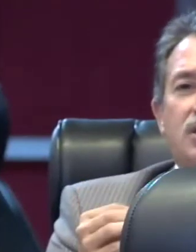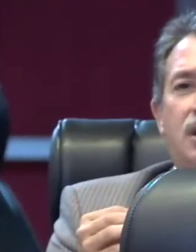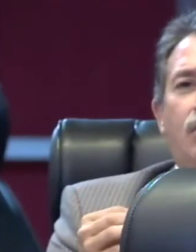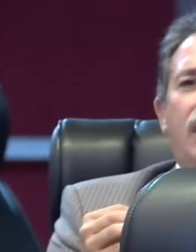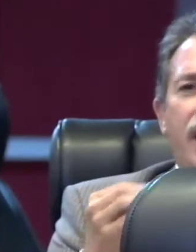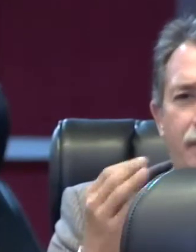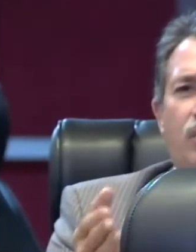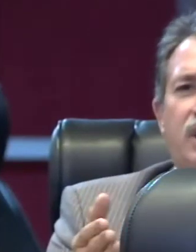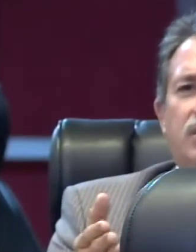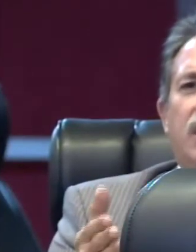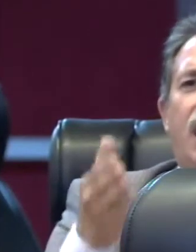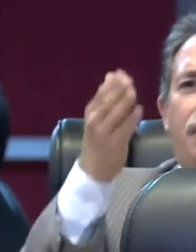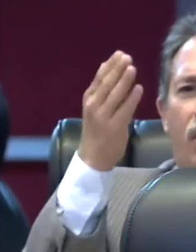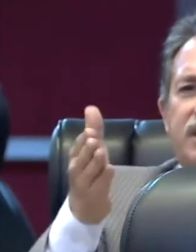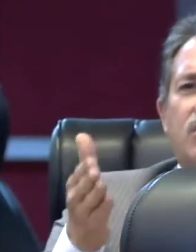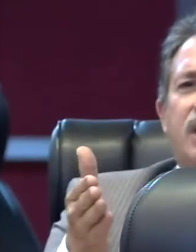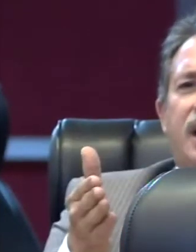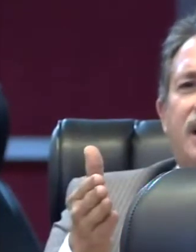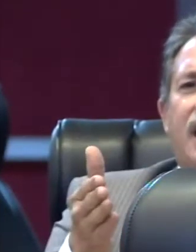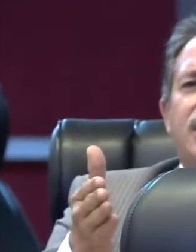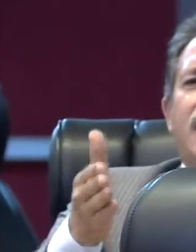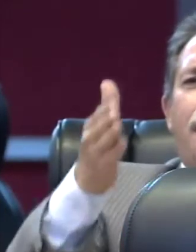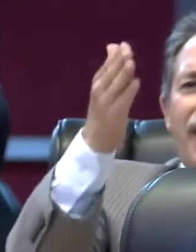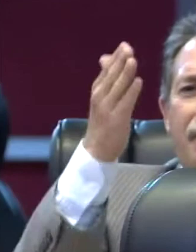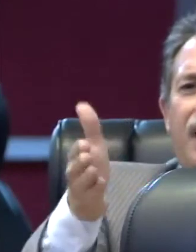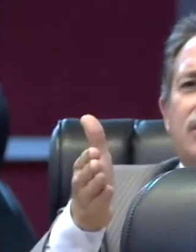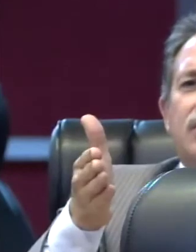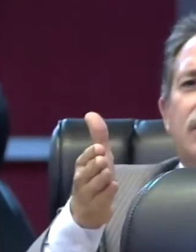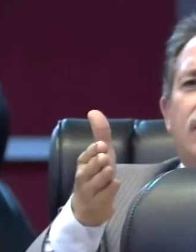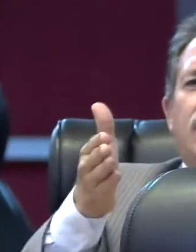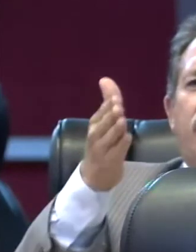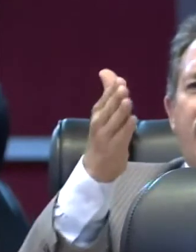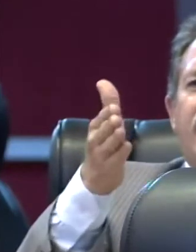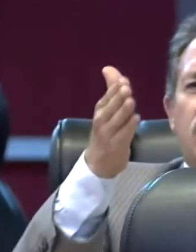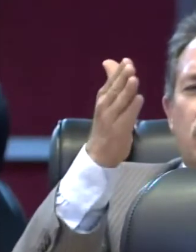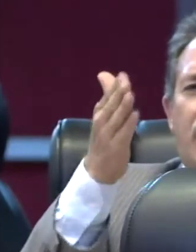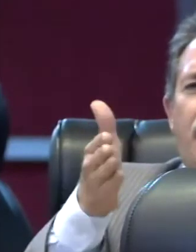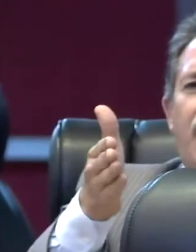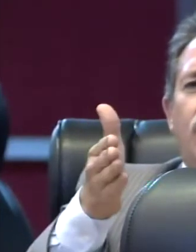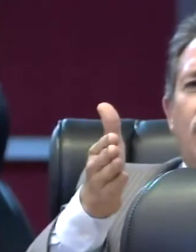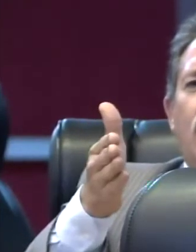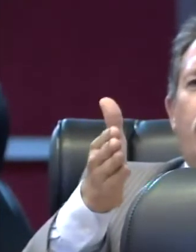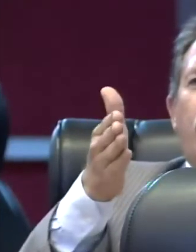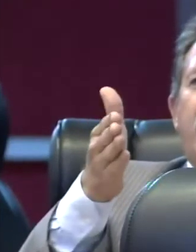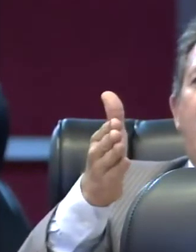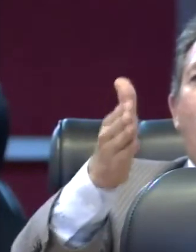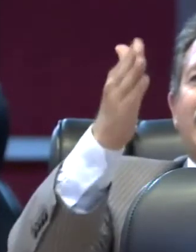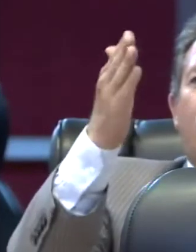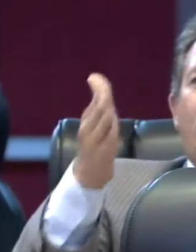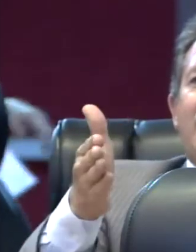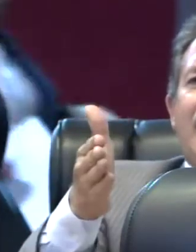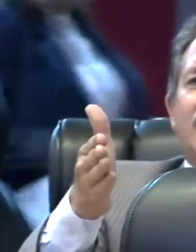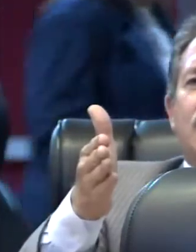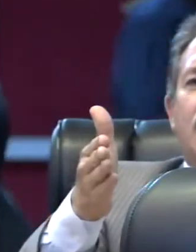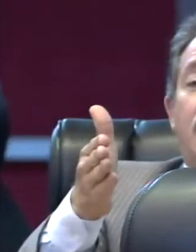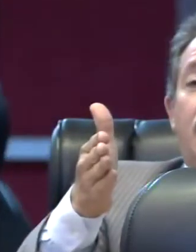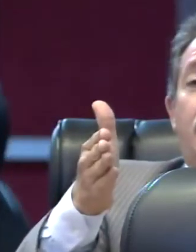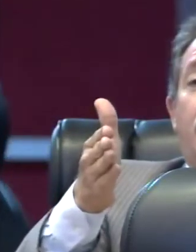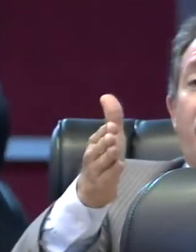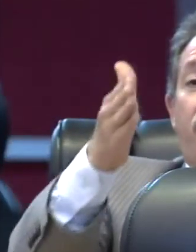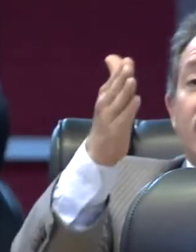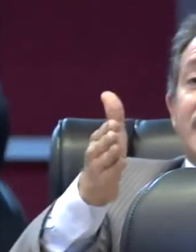essa compreensão é importante. A nossa solidariedade, parabéns. Vá fazer o seu trabalho, porque é uma